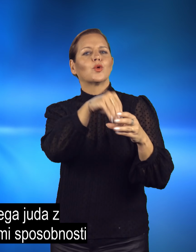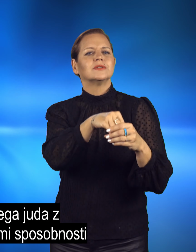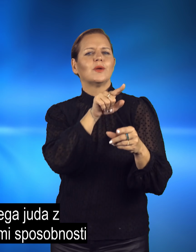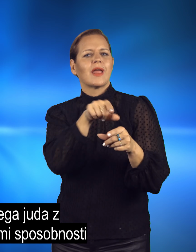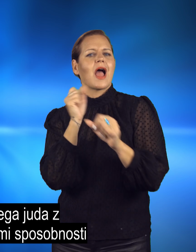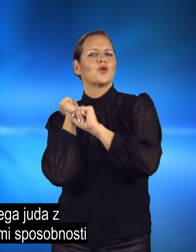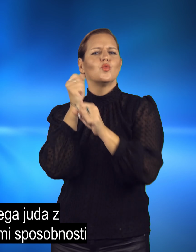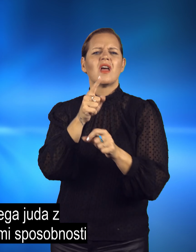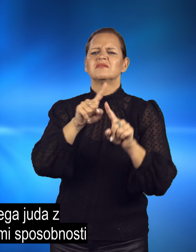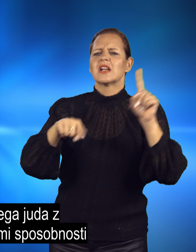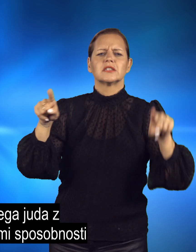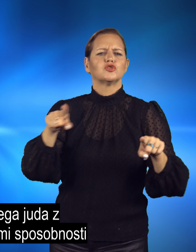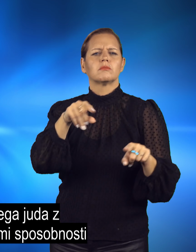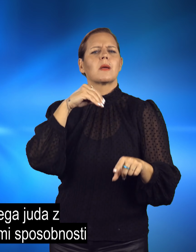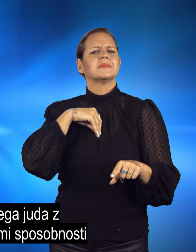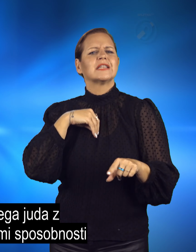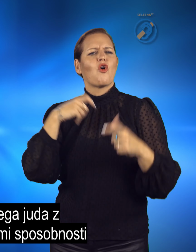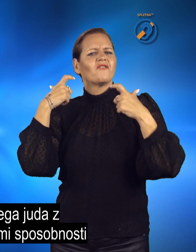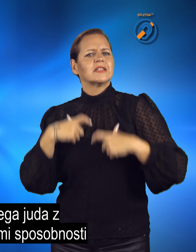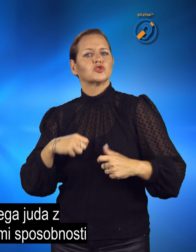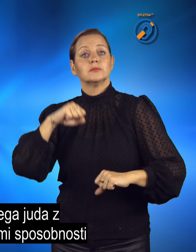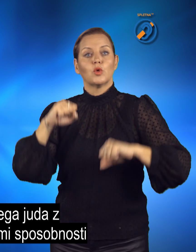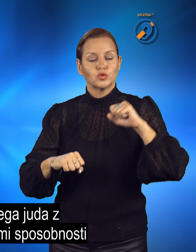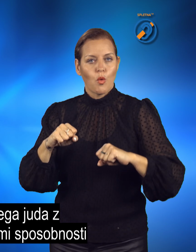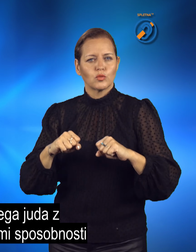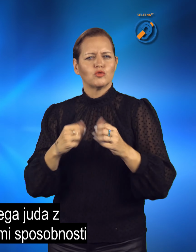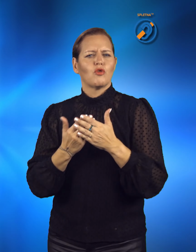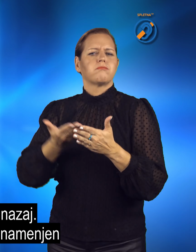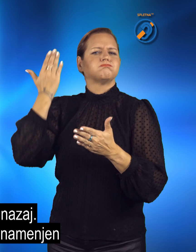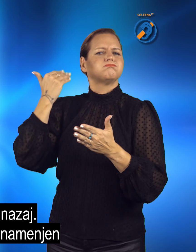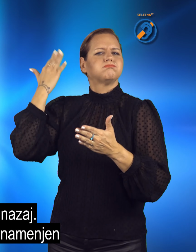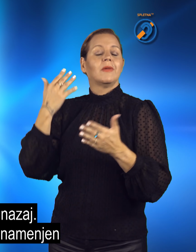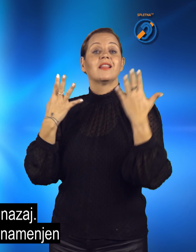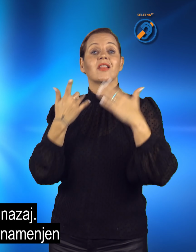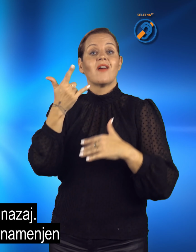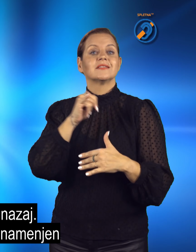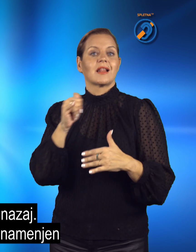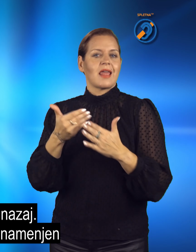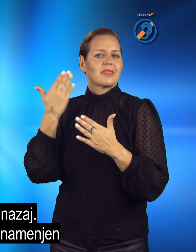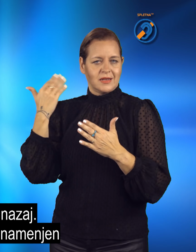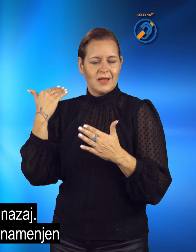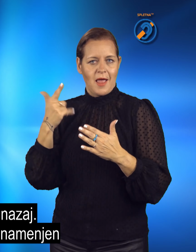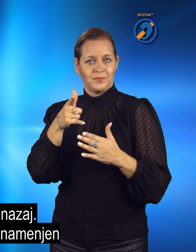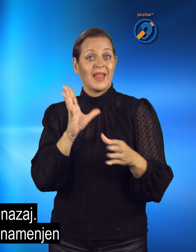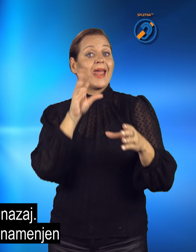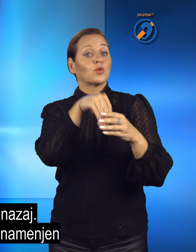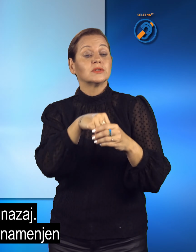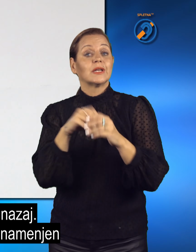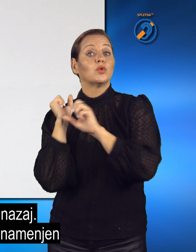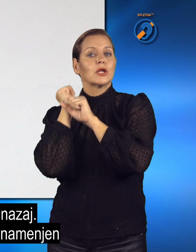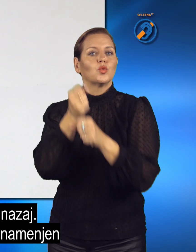Začetki inkluzivnega juda z različnimi psihofizičnimi sposobnostmi segajo 29 let